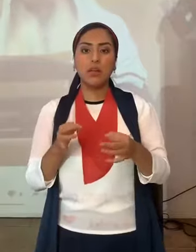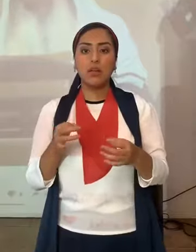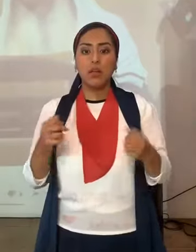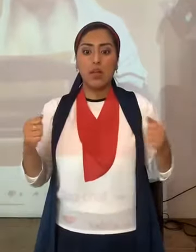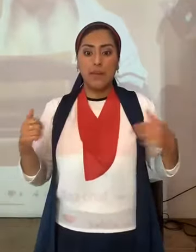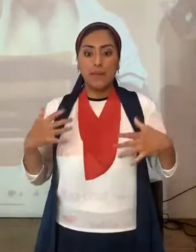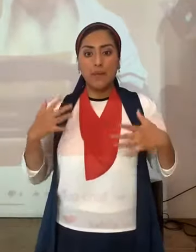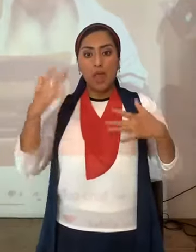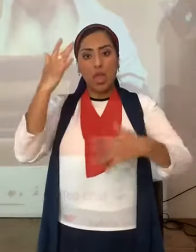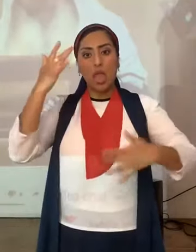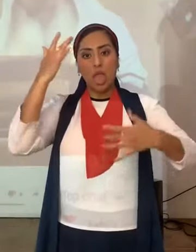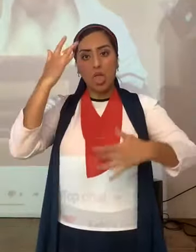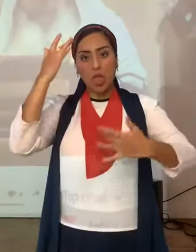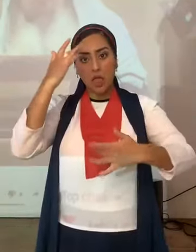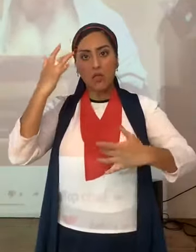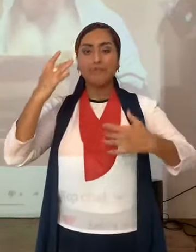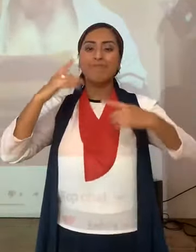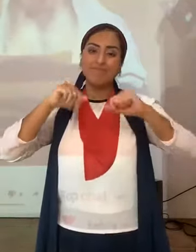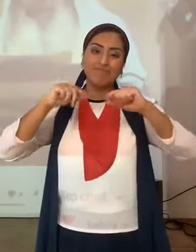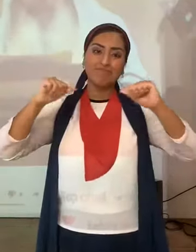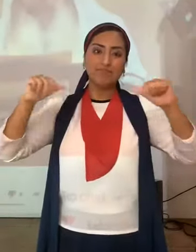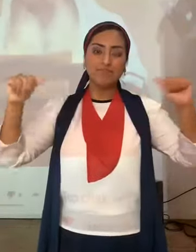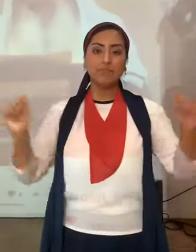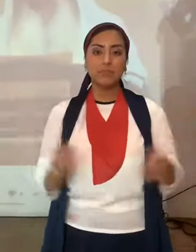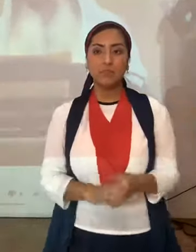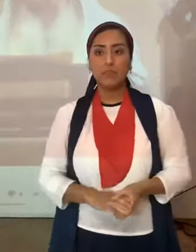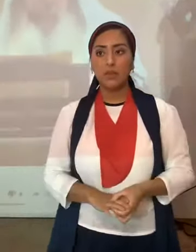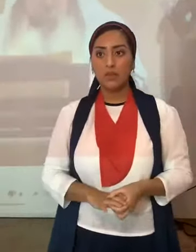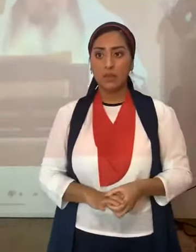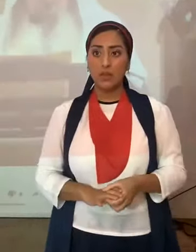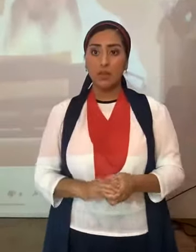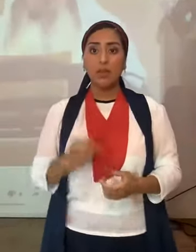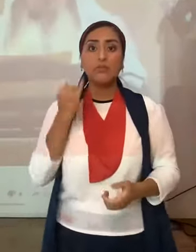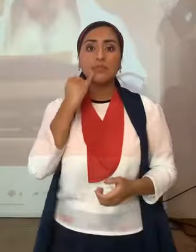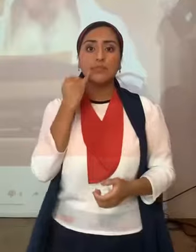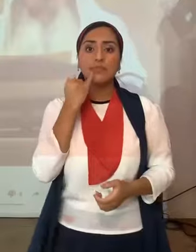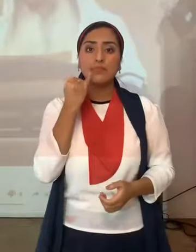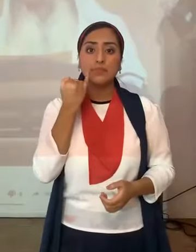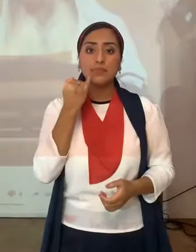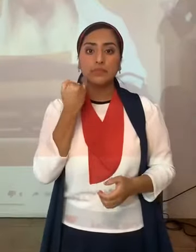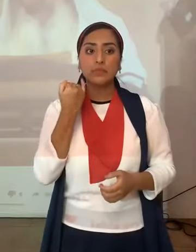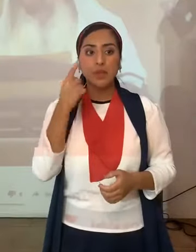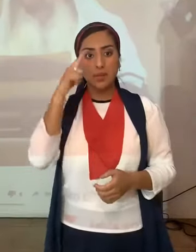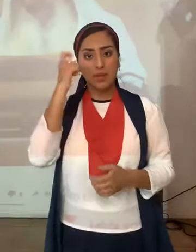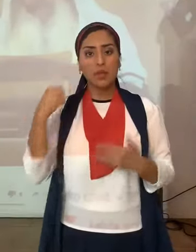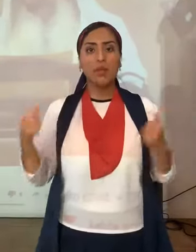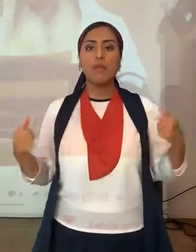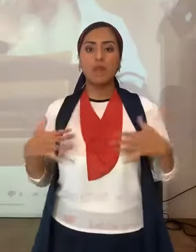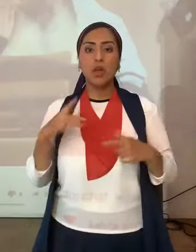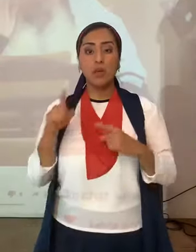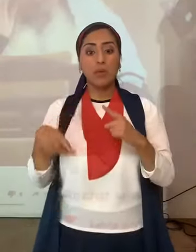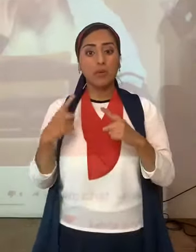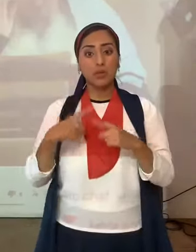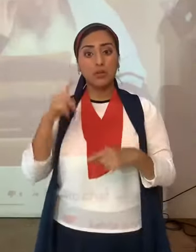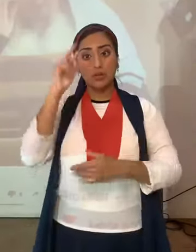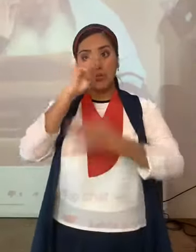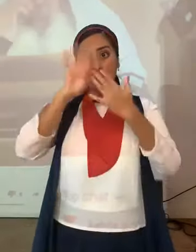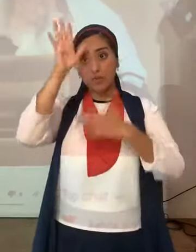a la enfermedad, etcétera, etcétera, etcétera. Los celos son por miedo. Cuando el Eterno